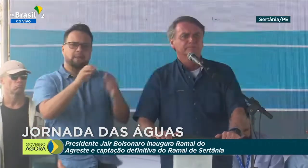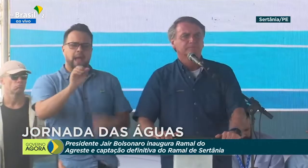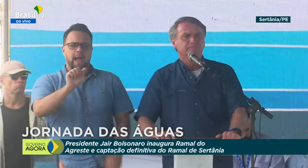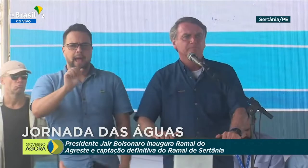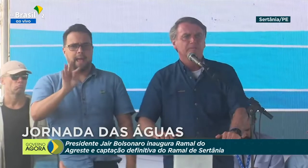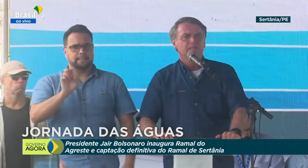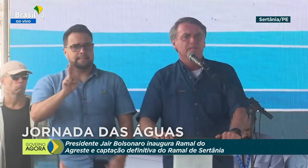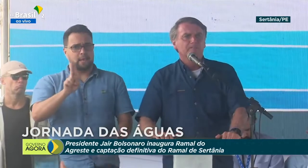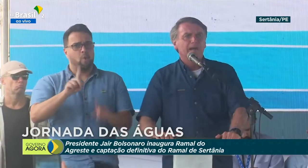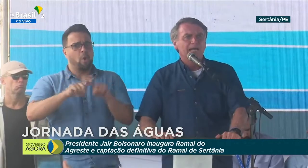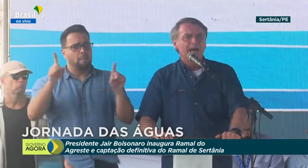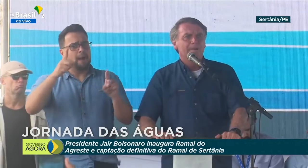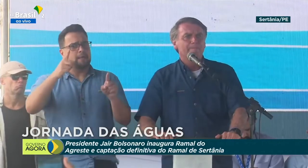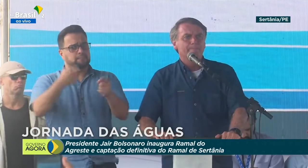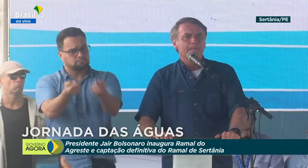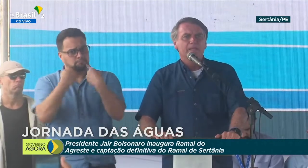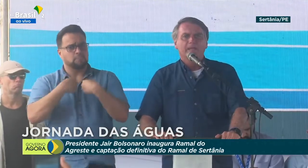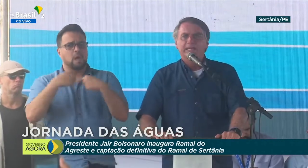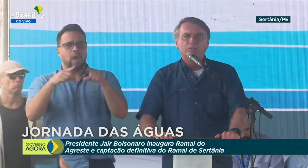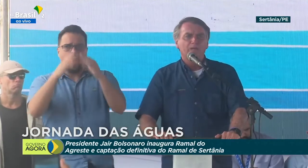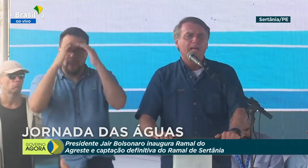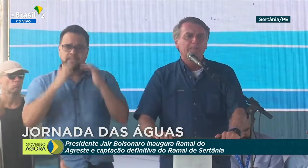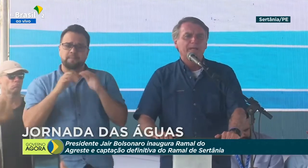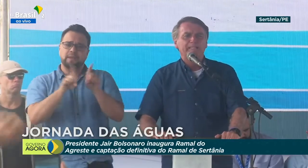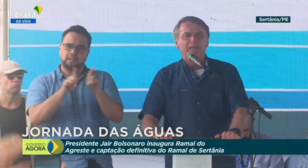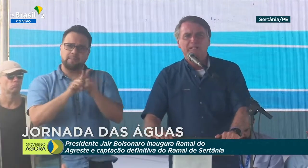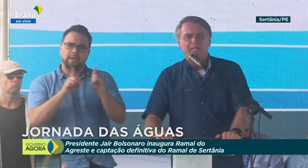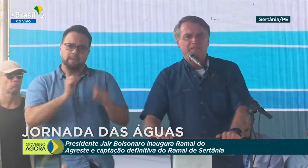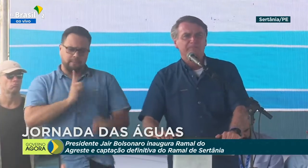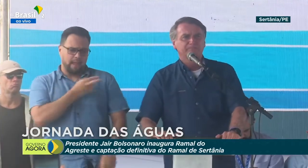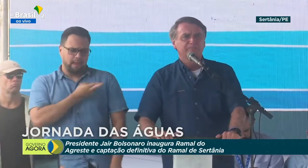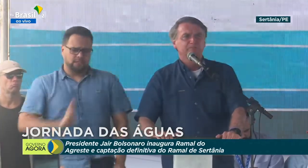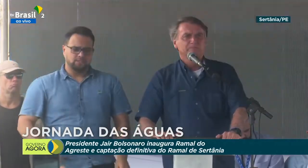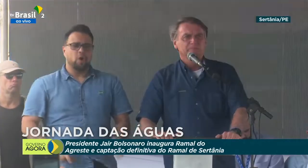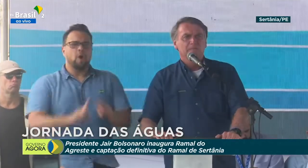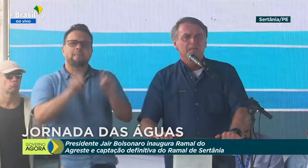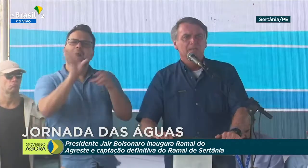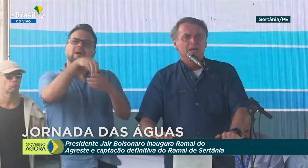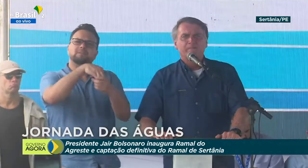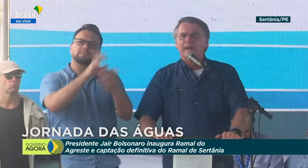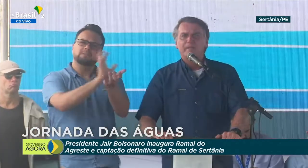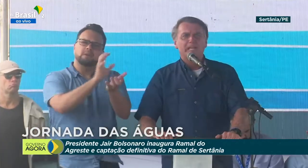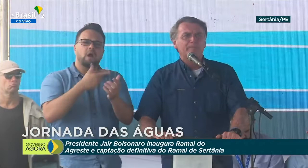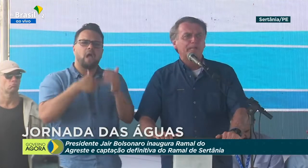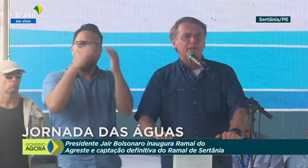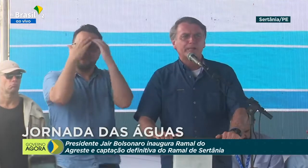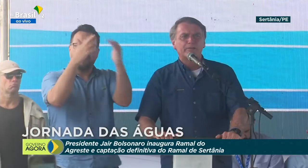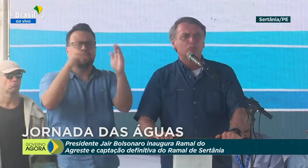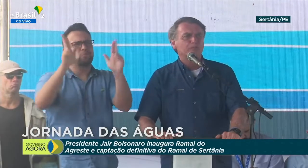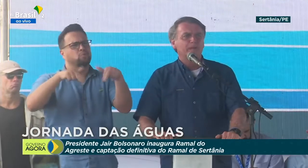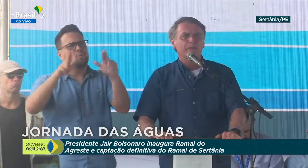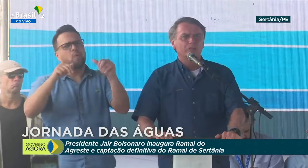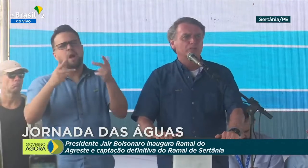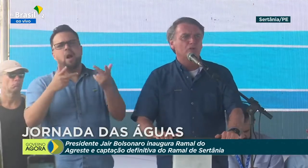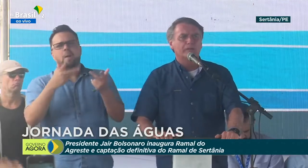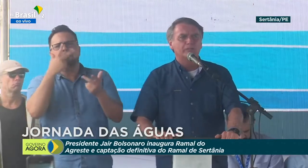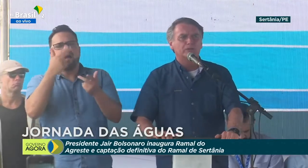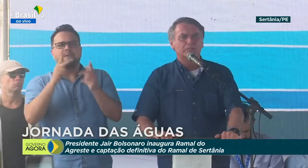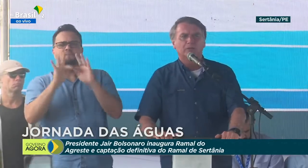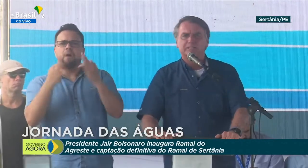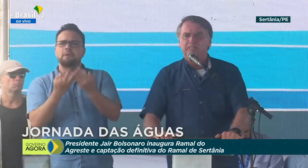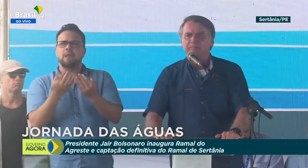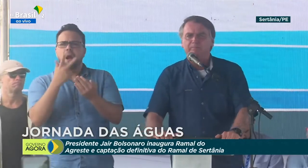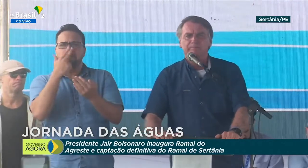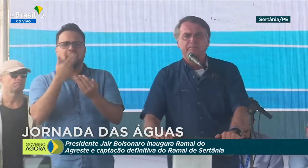religião. Mas lá, eles nunca respeitaram ninguém. A família passou a ser o ajuntamento de qualquer